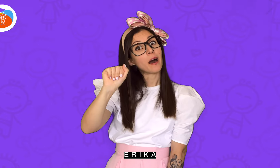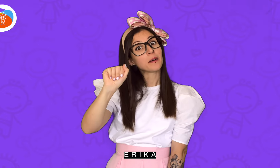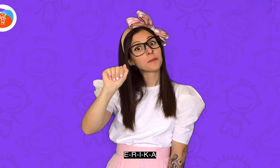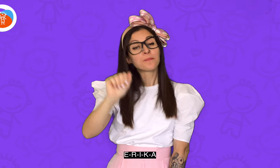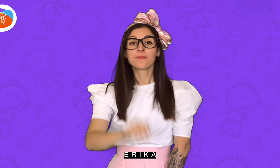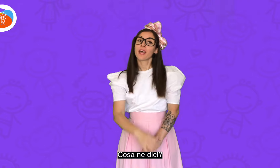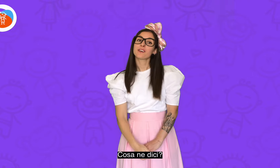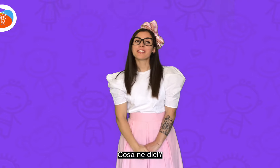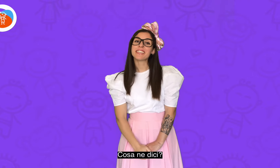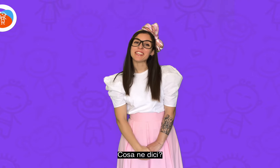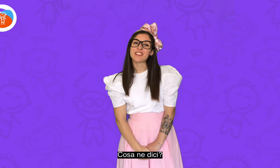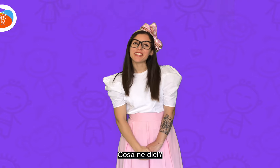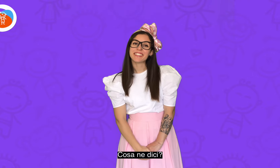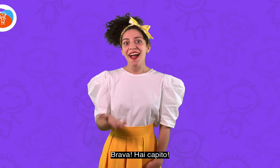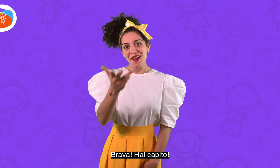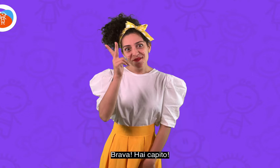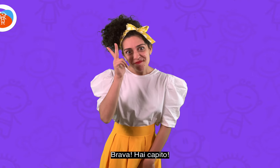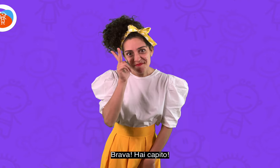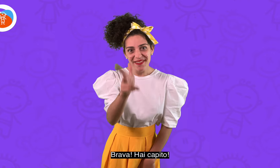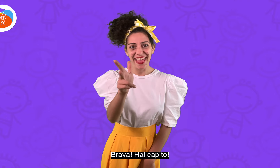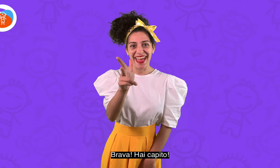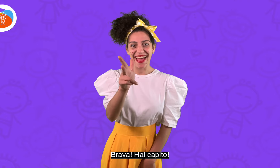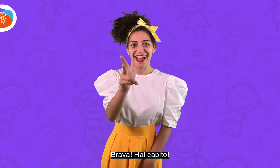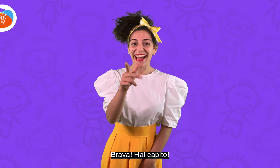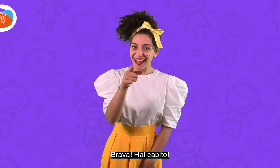Cosa ne dici? Brava! Hai capito!